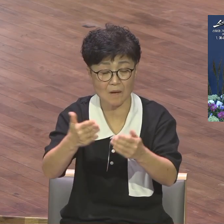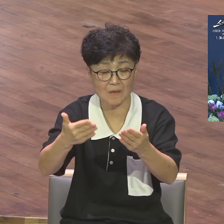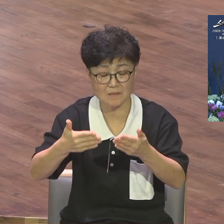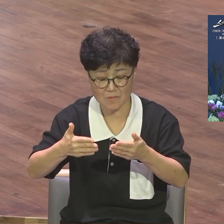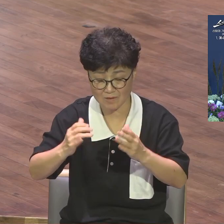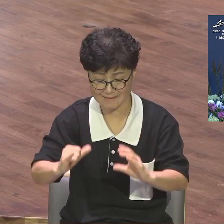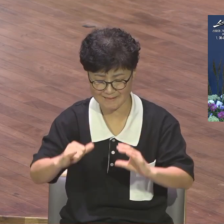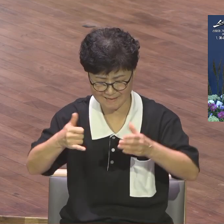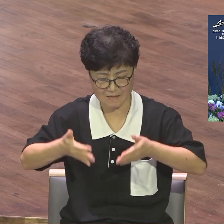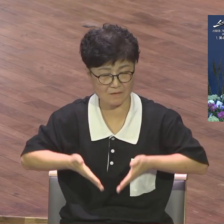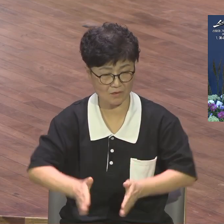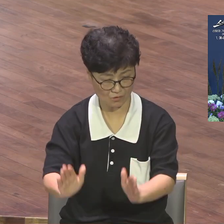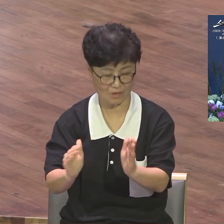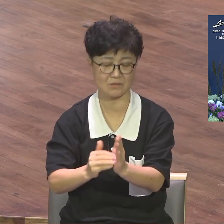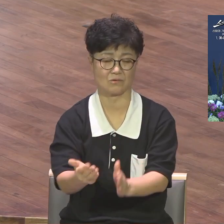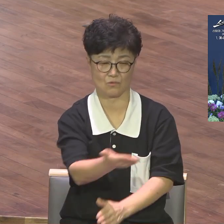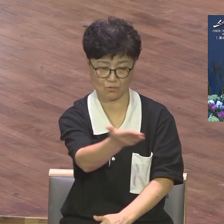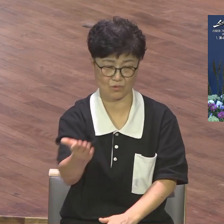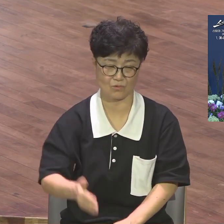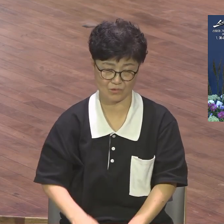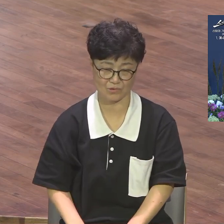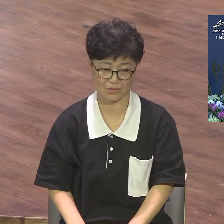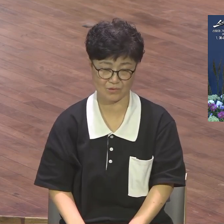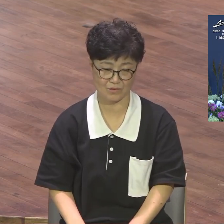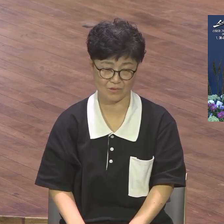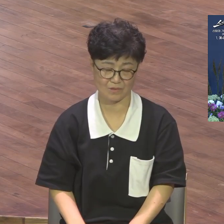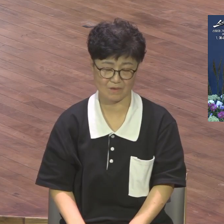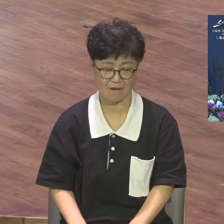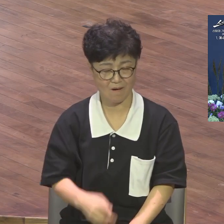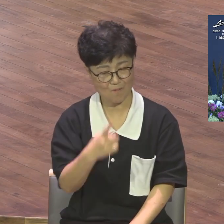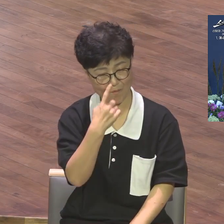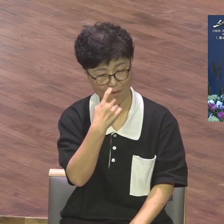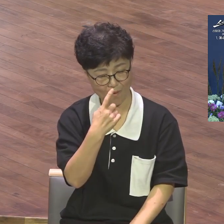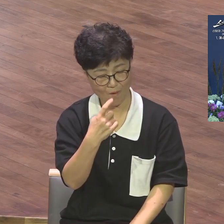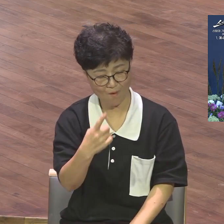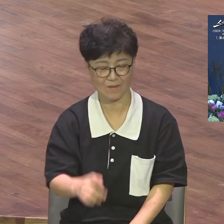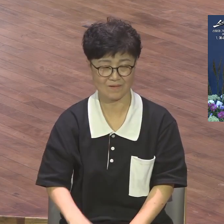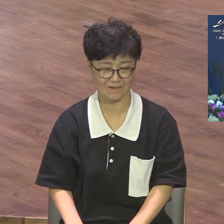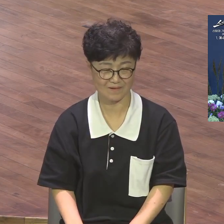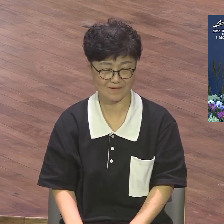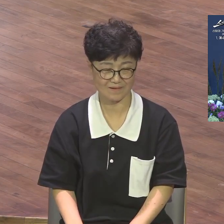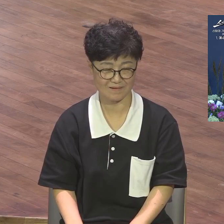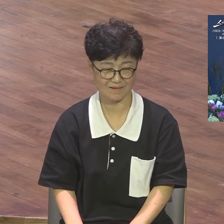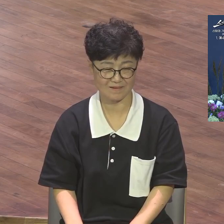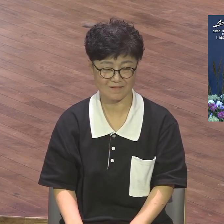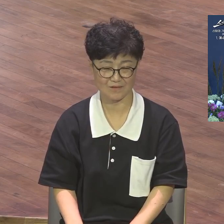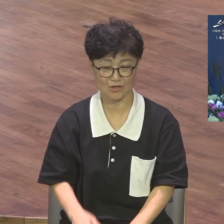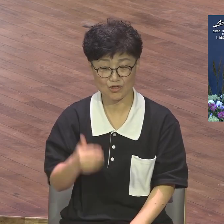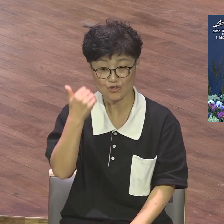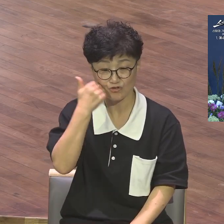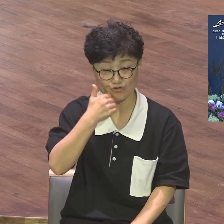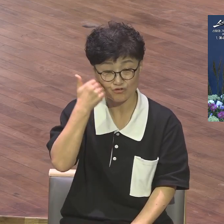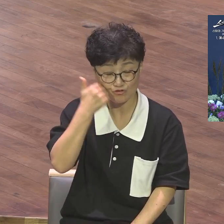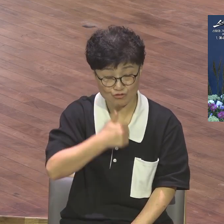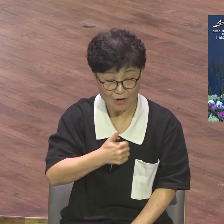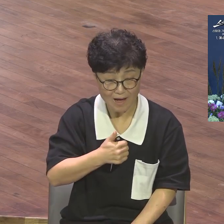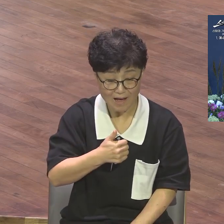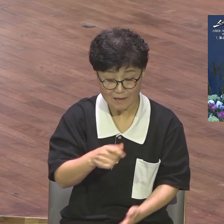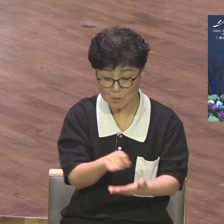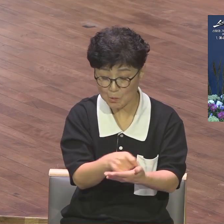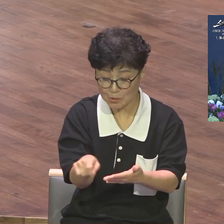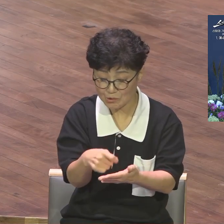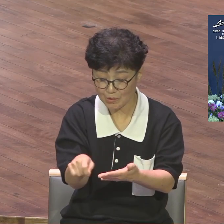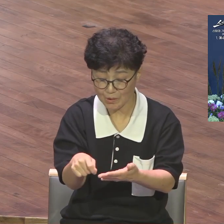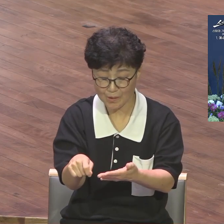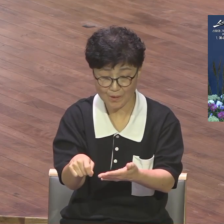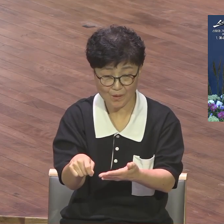세상에 나왔다. 참 멋진 표현이죠. 우리가 어떤 작가가 이 작품을 만드느냐에 따라서 그 작품의 가치가